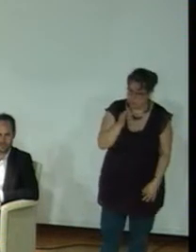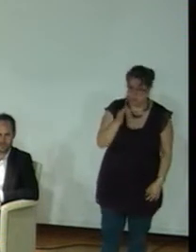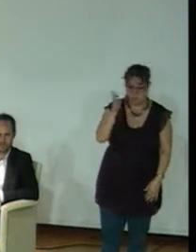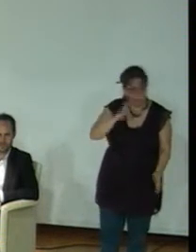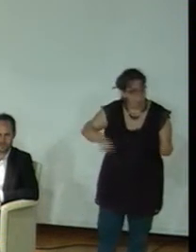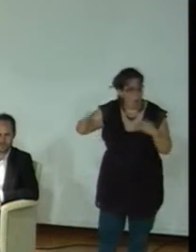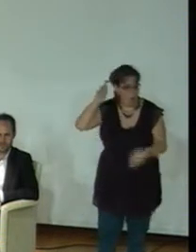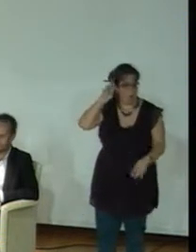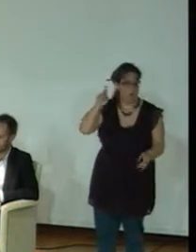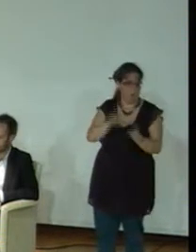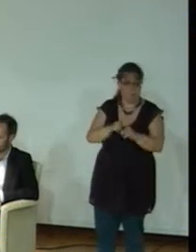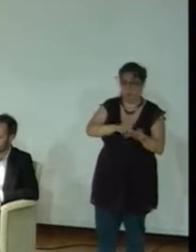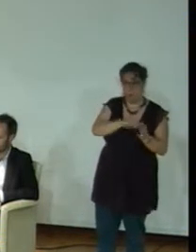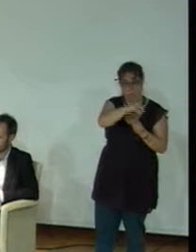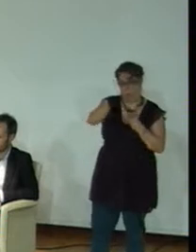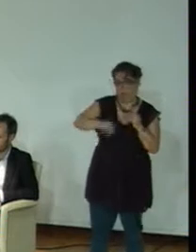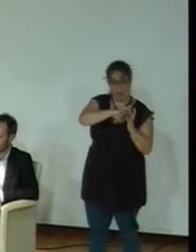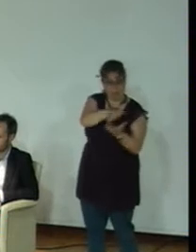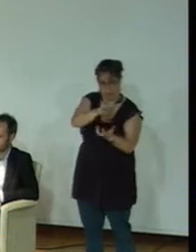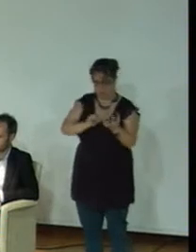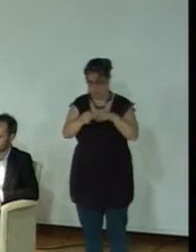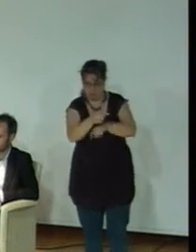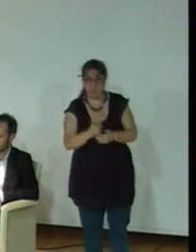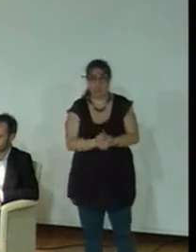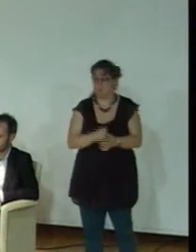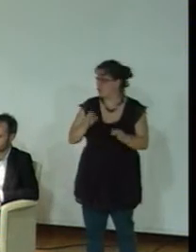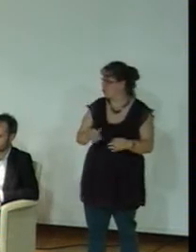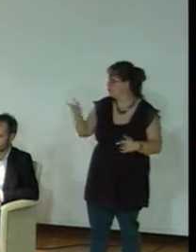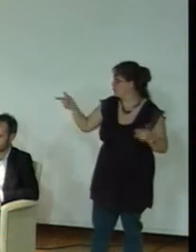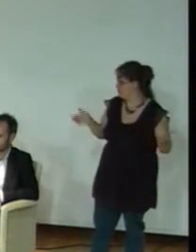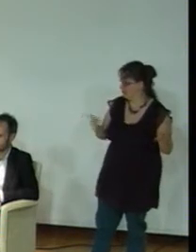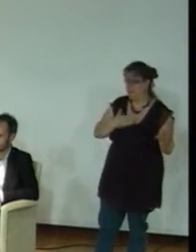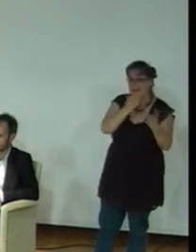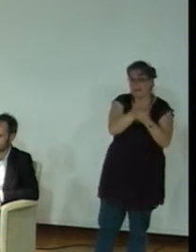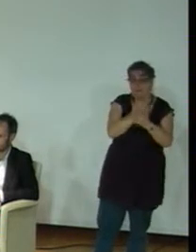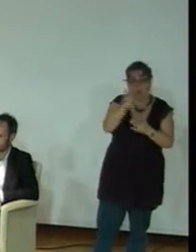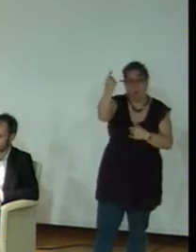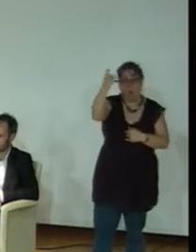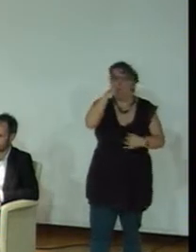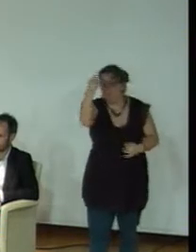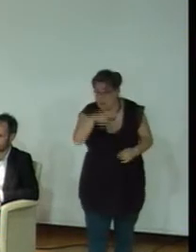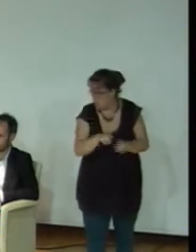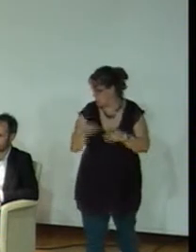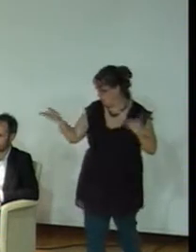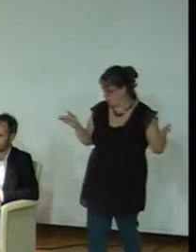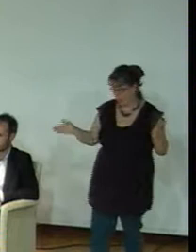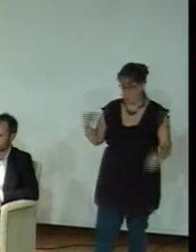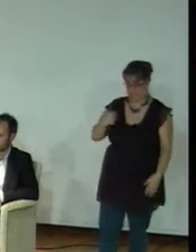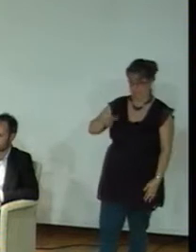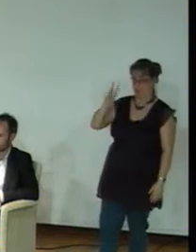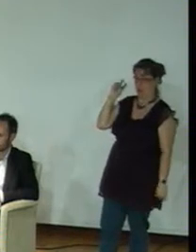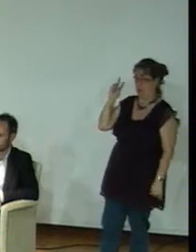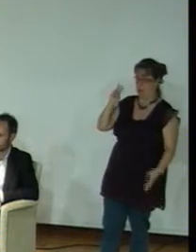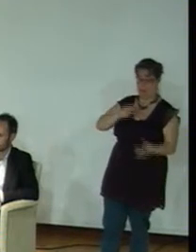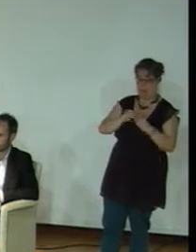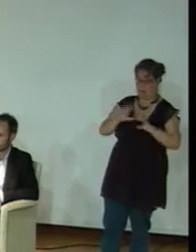Les intervenants originellement prévus se sont retrouvés pris dans la tourmente des suites politiques des tragiques événements de vendredi dernier.